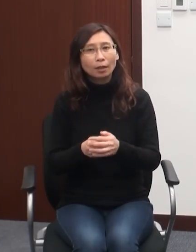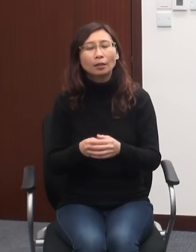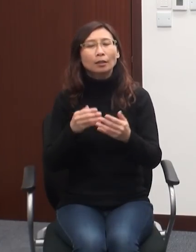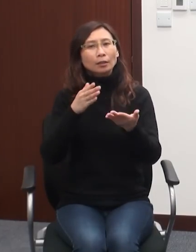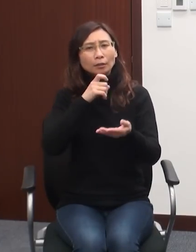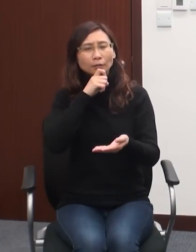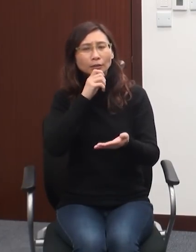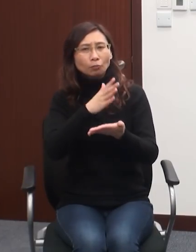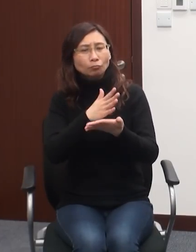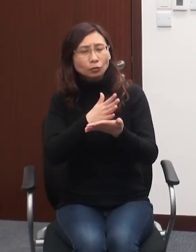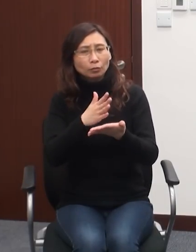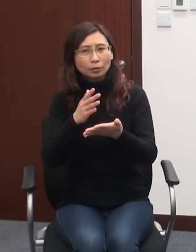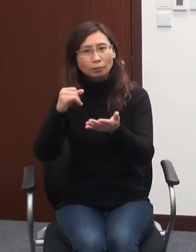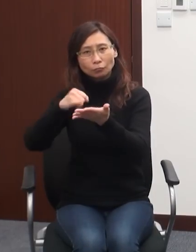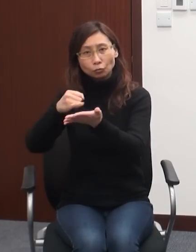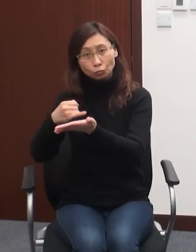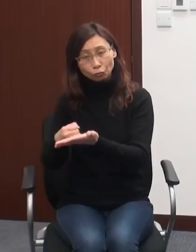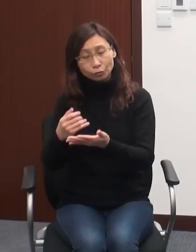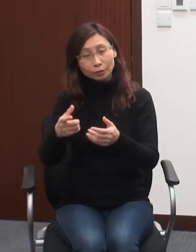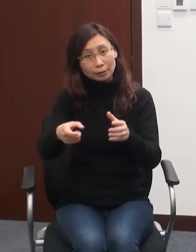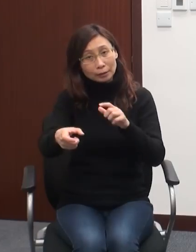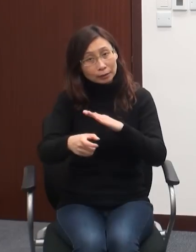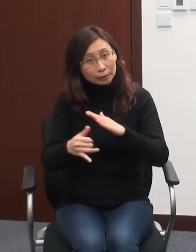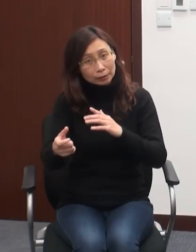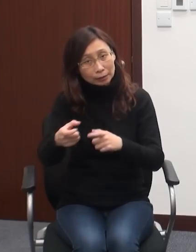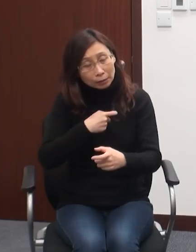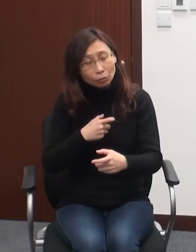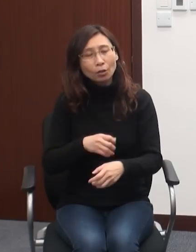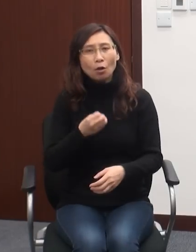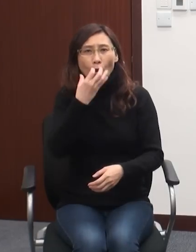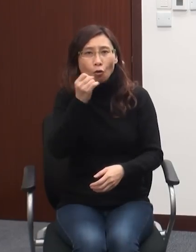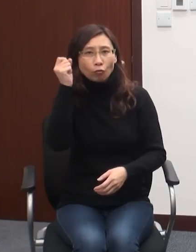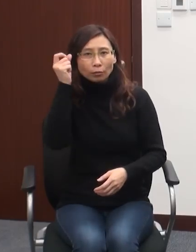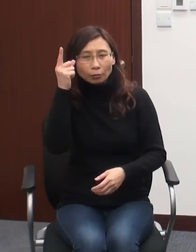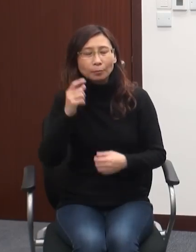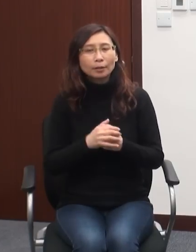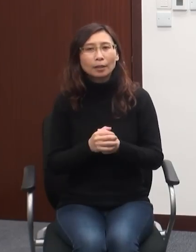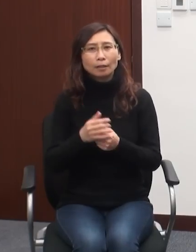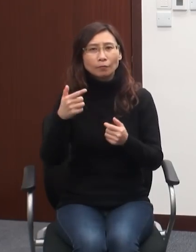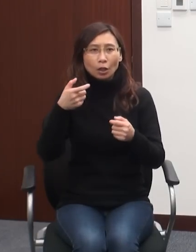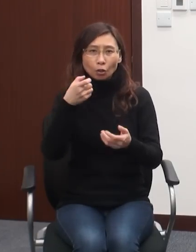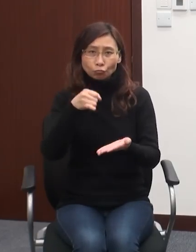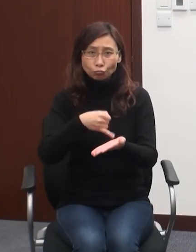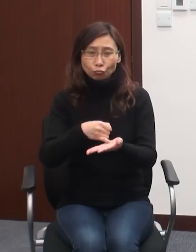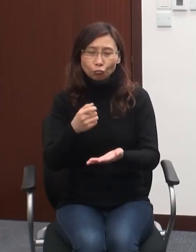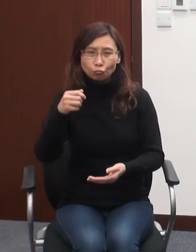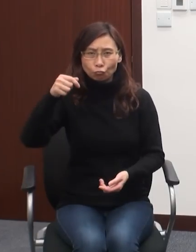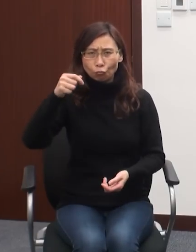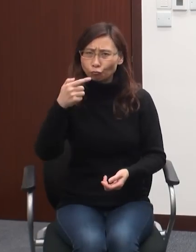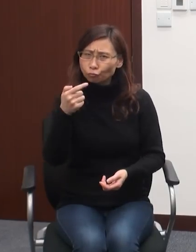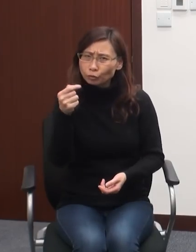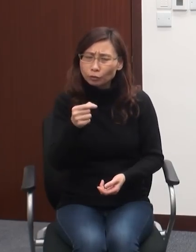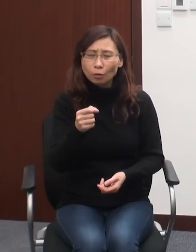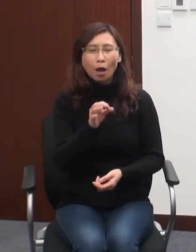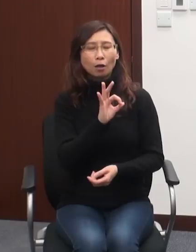嘅。咁香港咧就係非常之特別嘅，就低税又冇直接税比較少，因為我哋係所謂無税